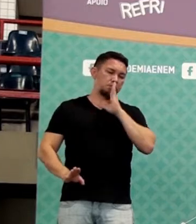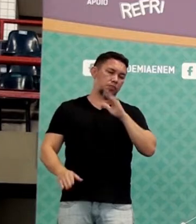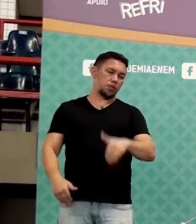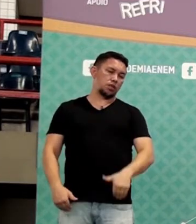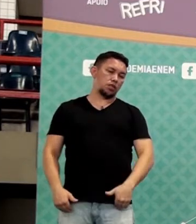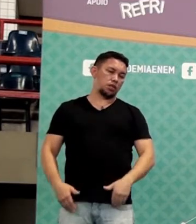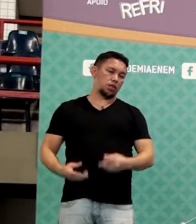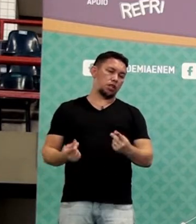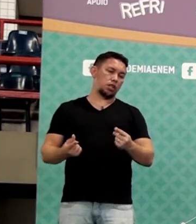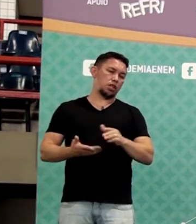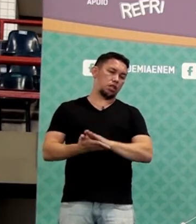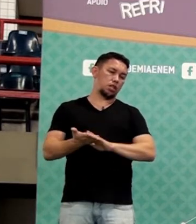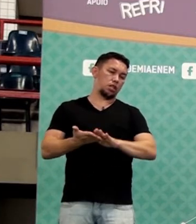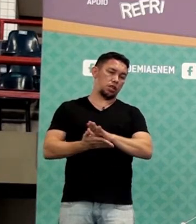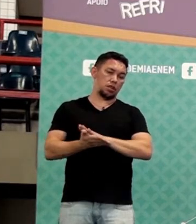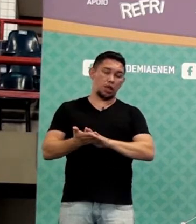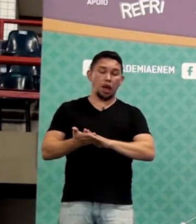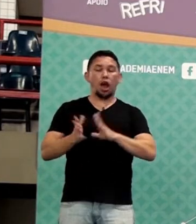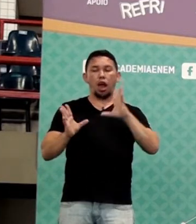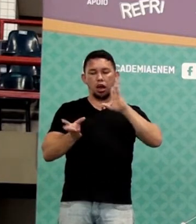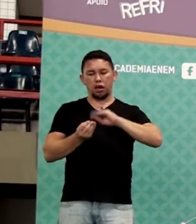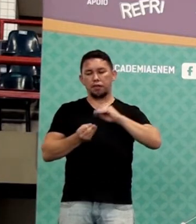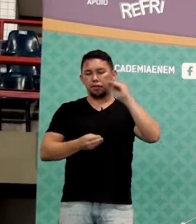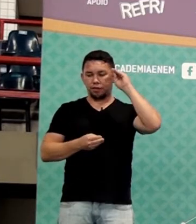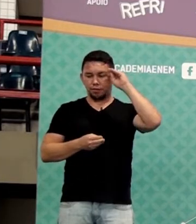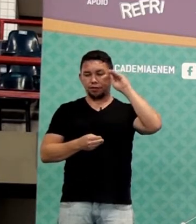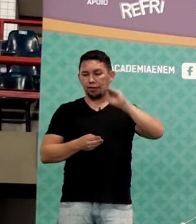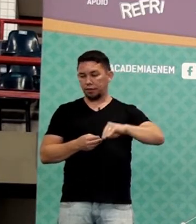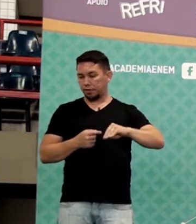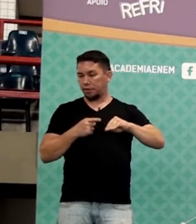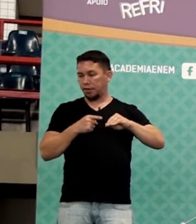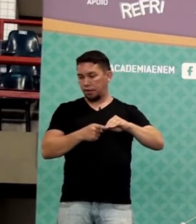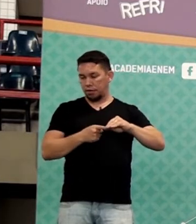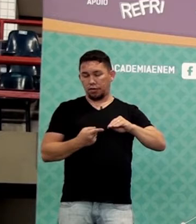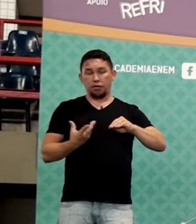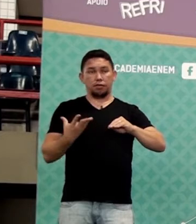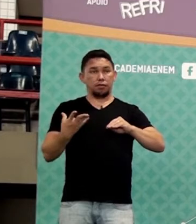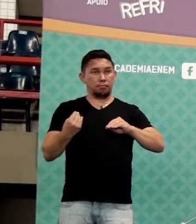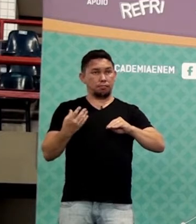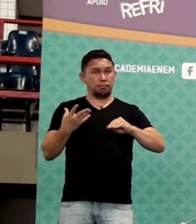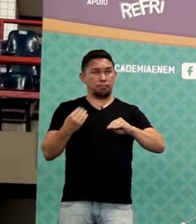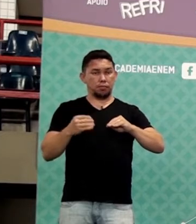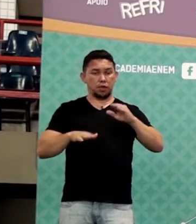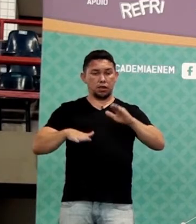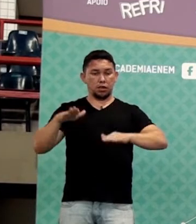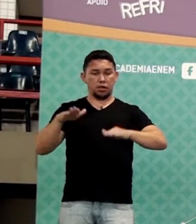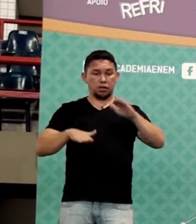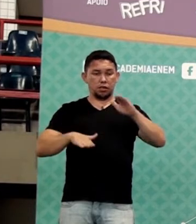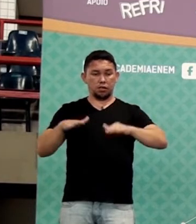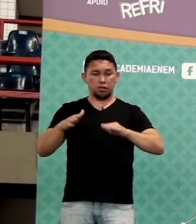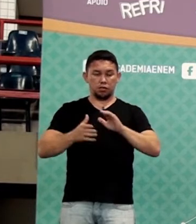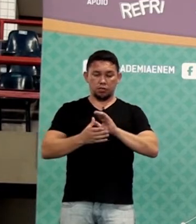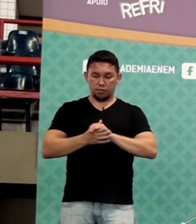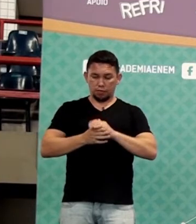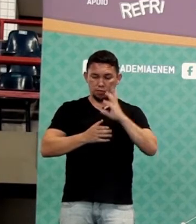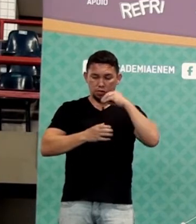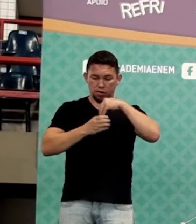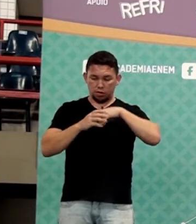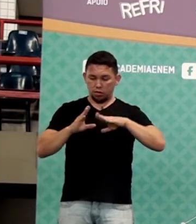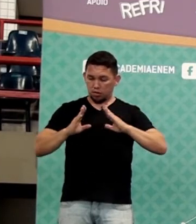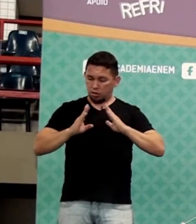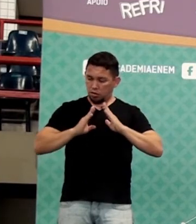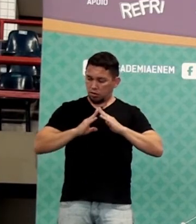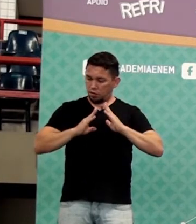povo, a preguiça está tão grande que às vezes você está na sua